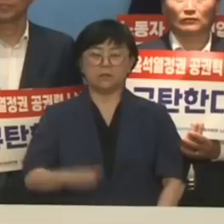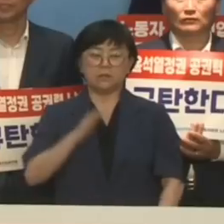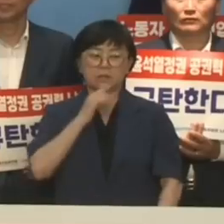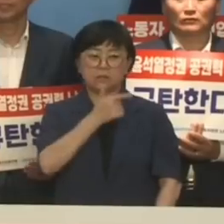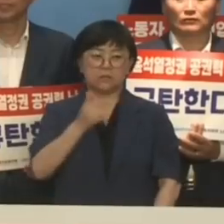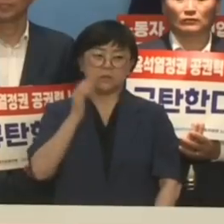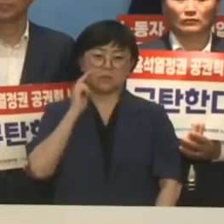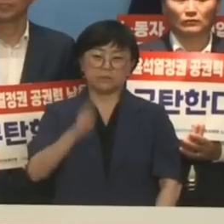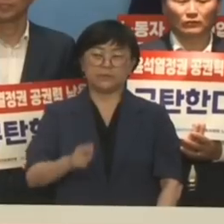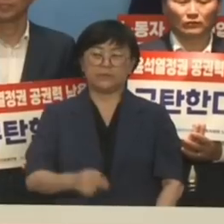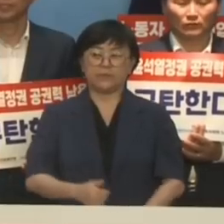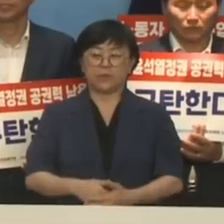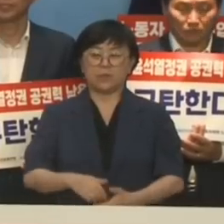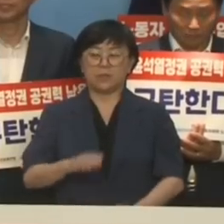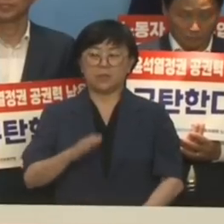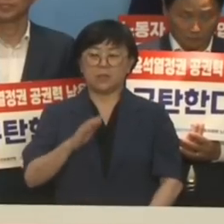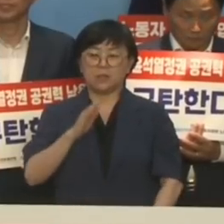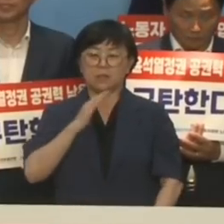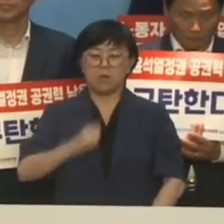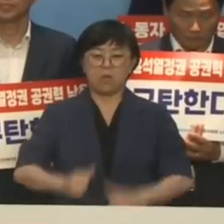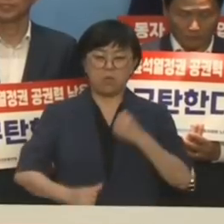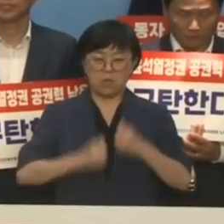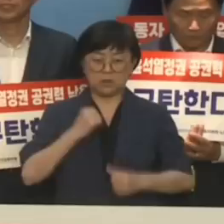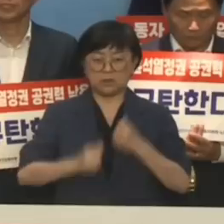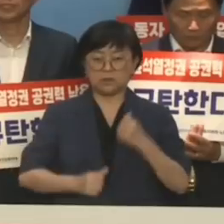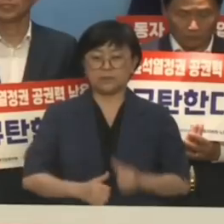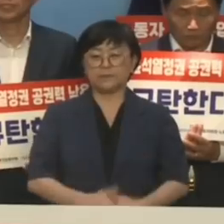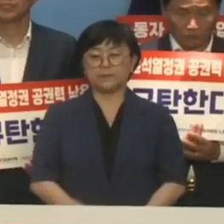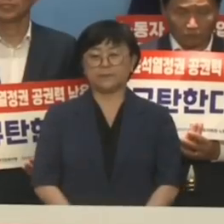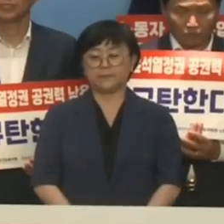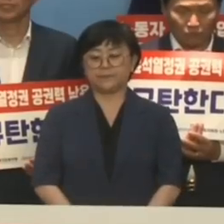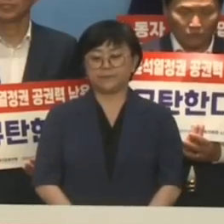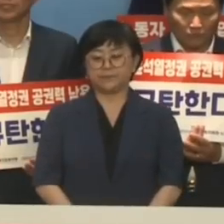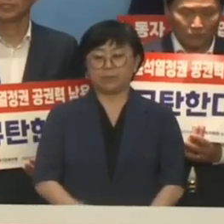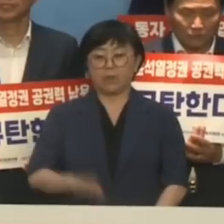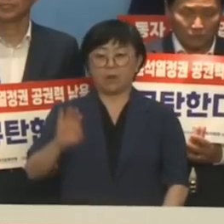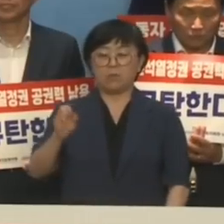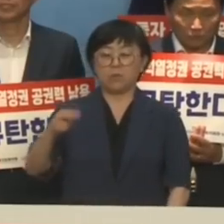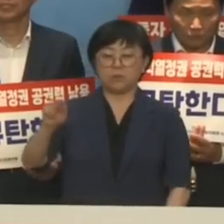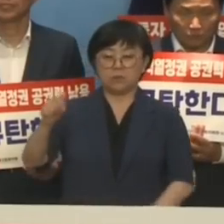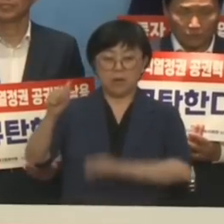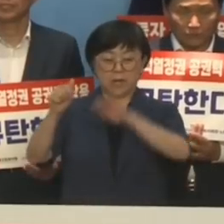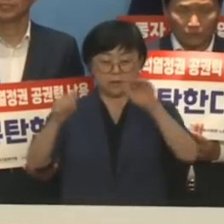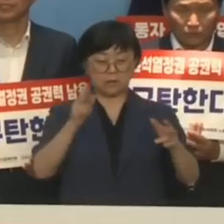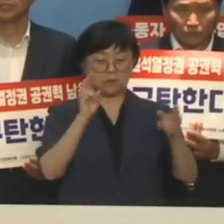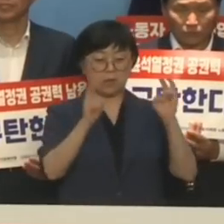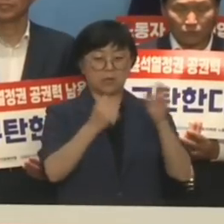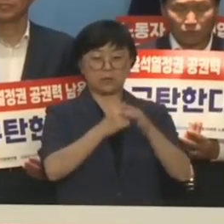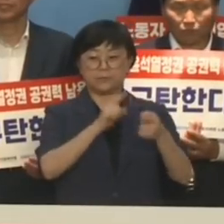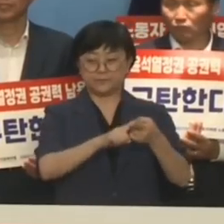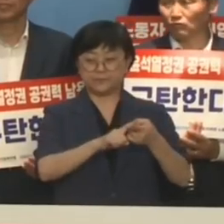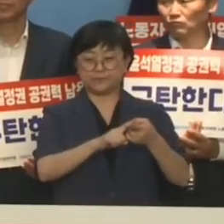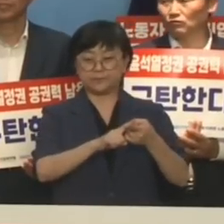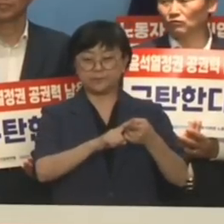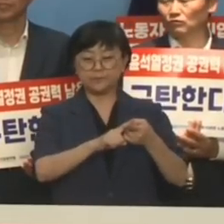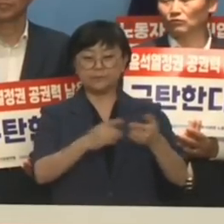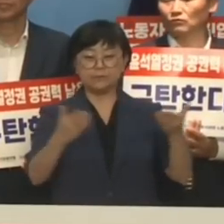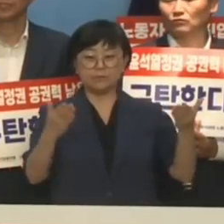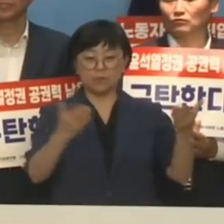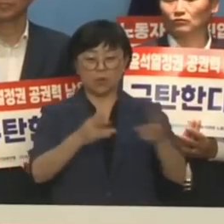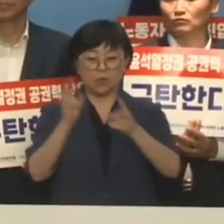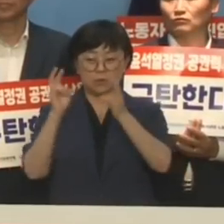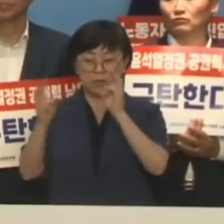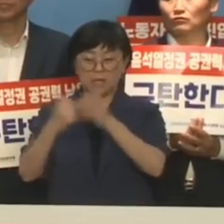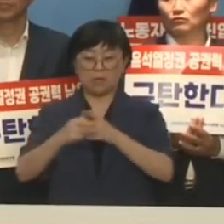참담함을 넘어서서 정말 분노가 끓어오릅니다. 포스코 하청사 주식회사 포은의 노사